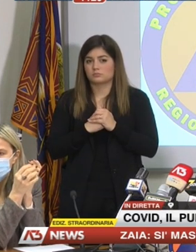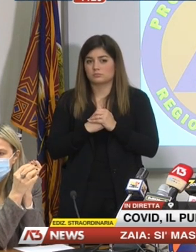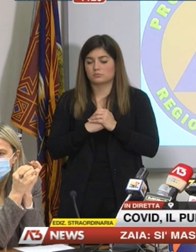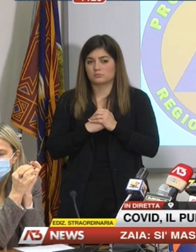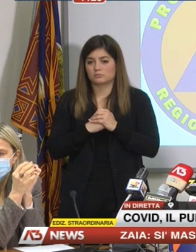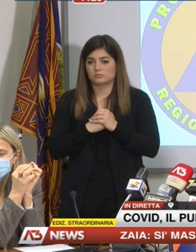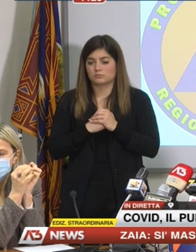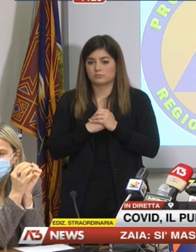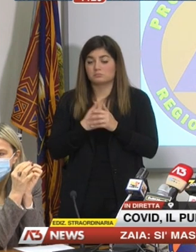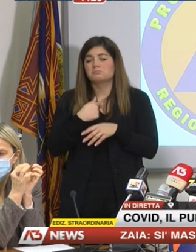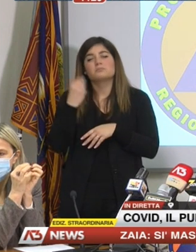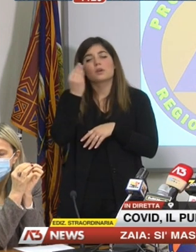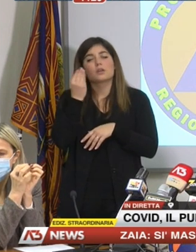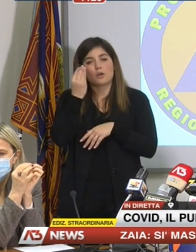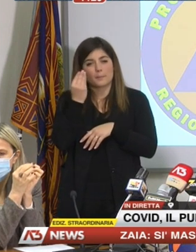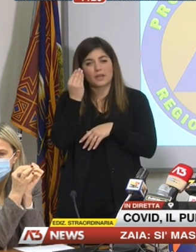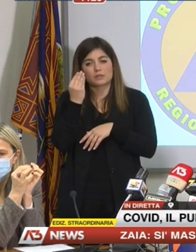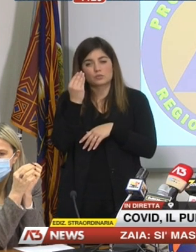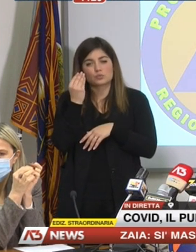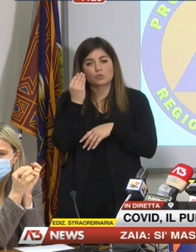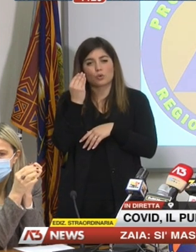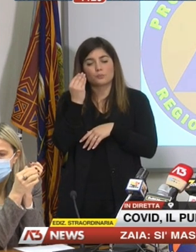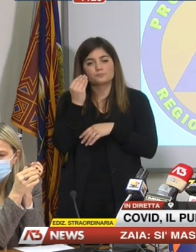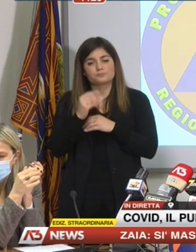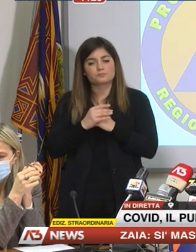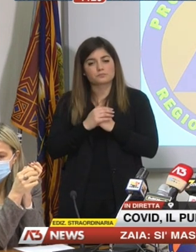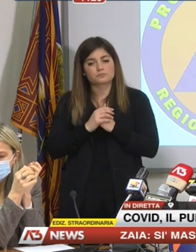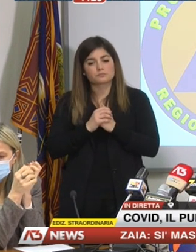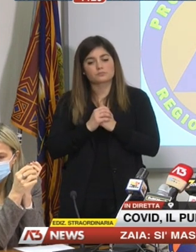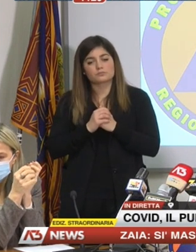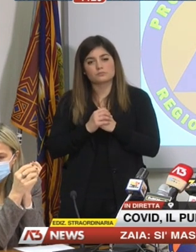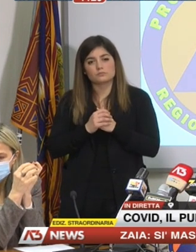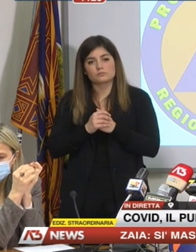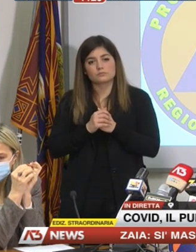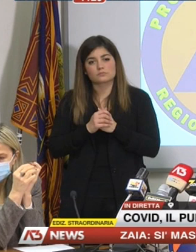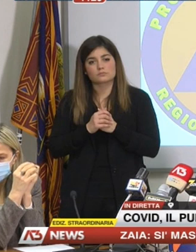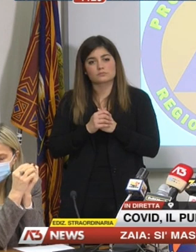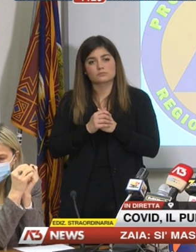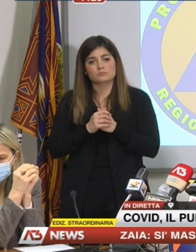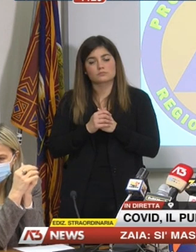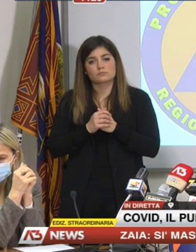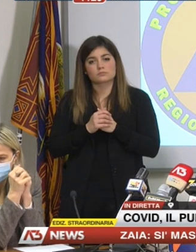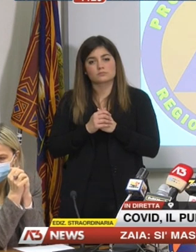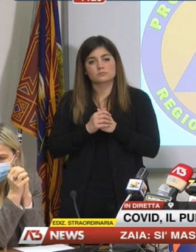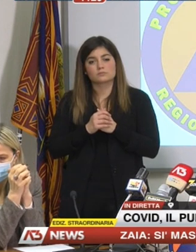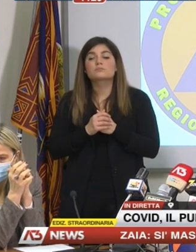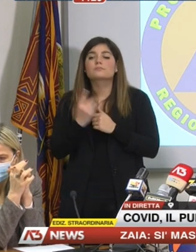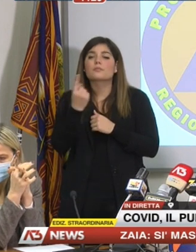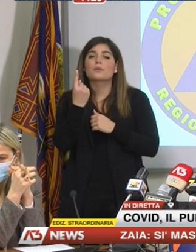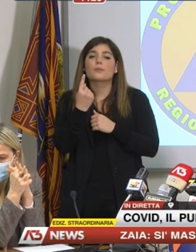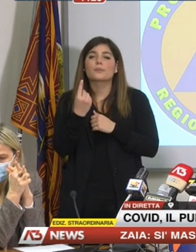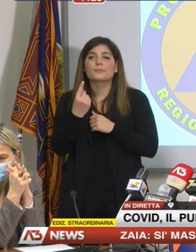Guarda, io penso che sia ragionevole e umano che ci sia stata uno possa dire, sentite cosa sta succedendo,